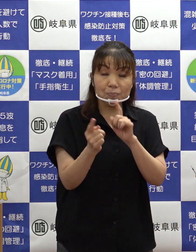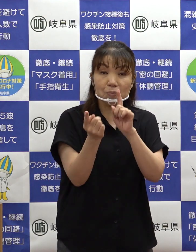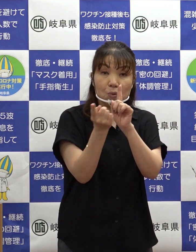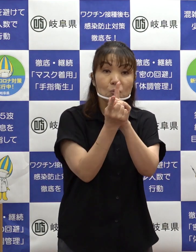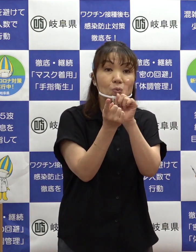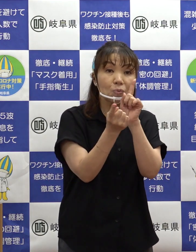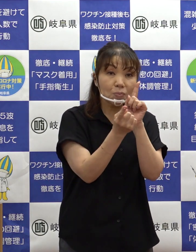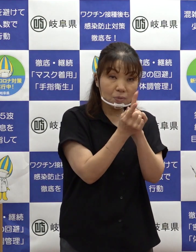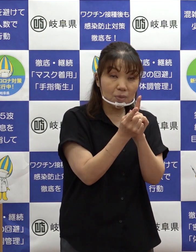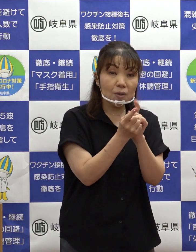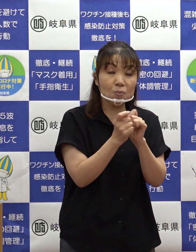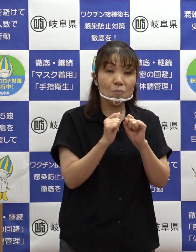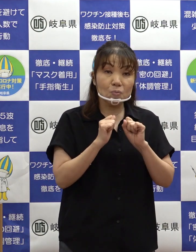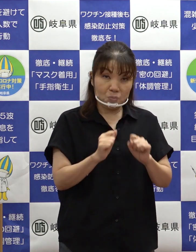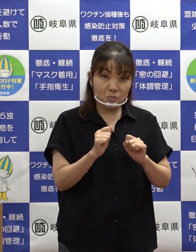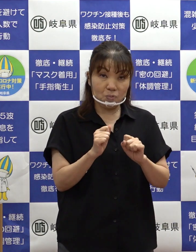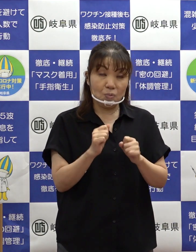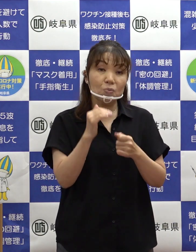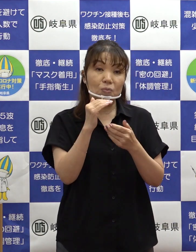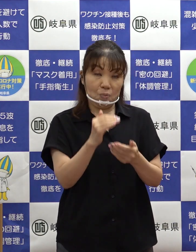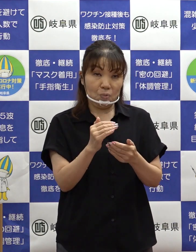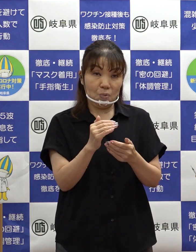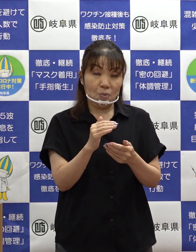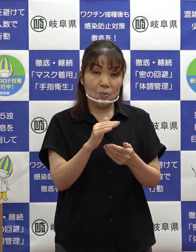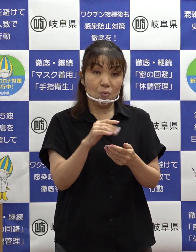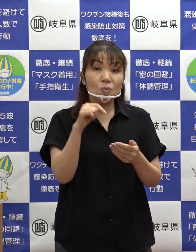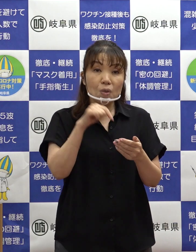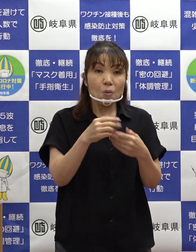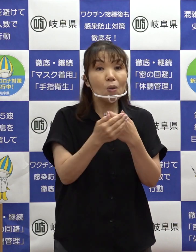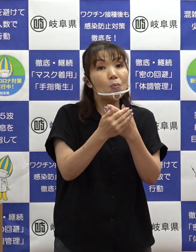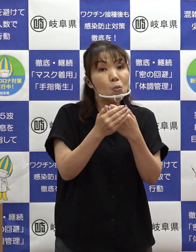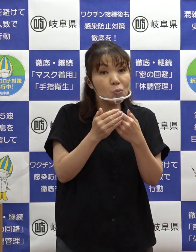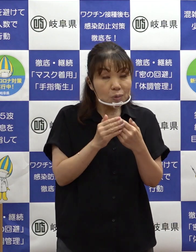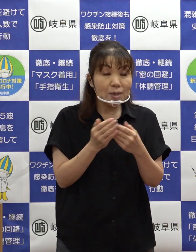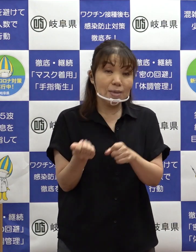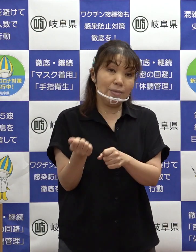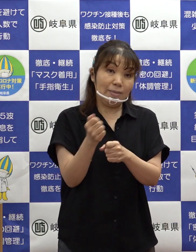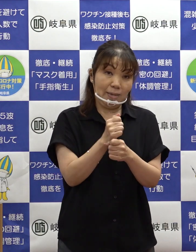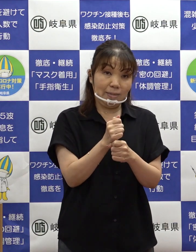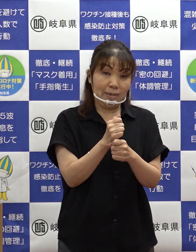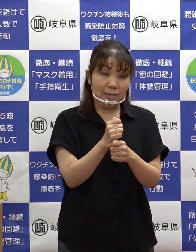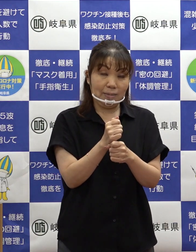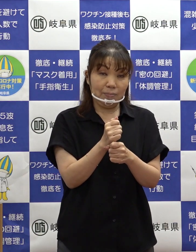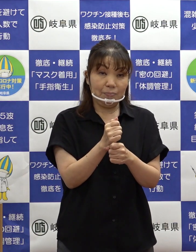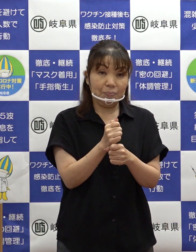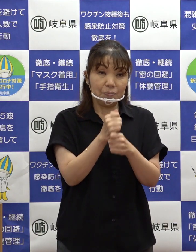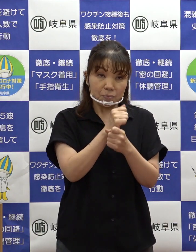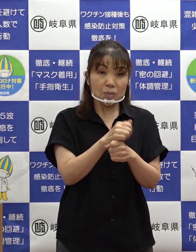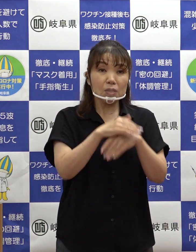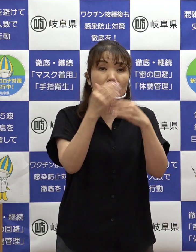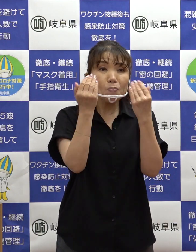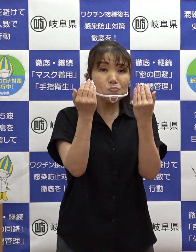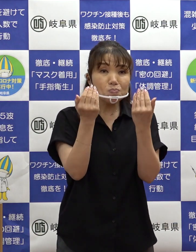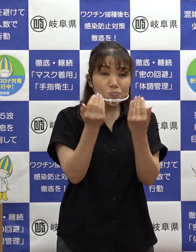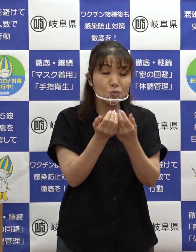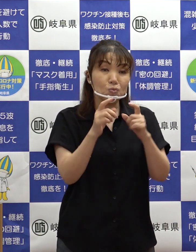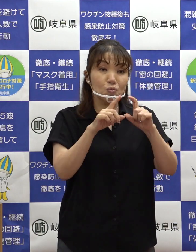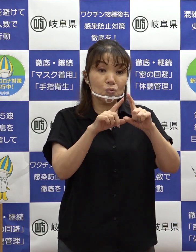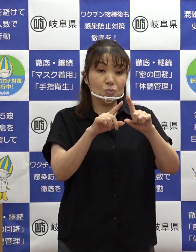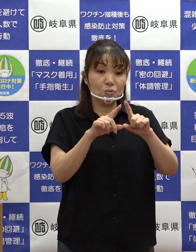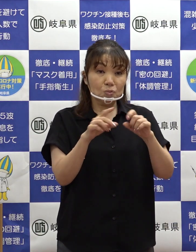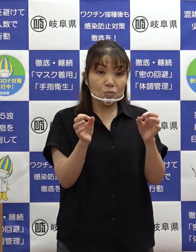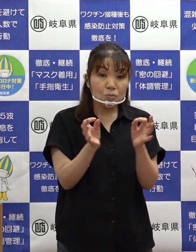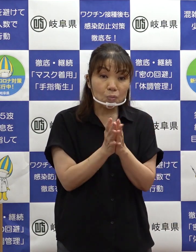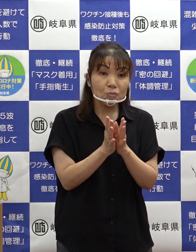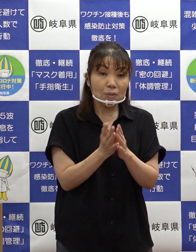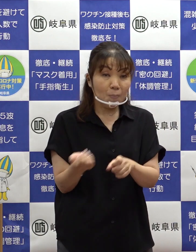開ということをお願いしていますし、ここに書いてありますように再開といっても全部普通にいきなり通常に戻